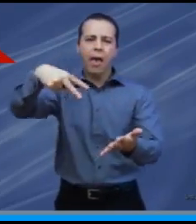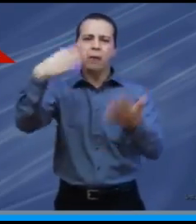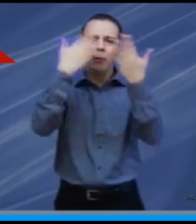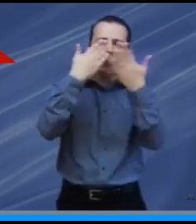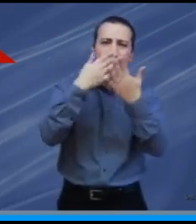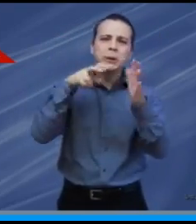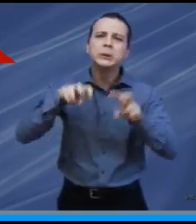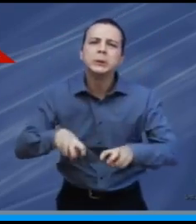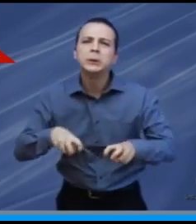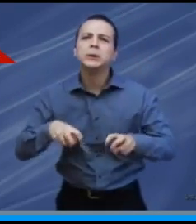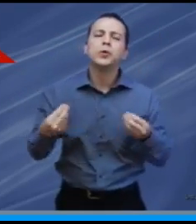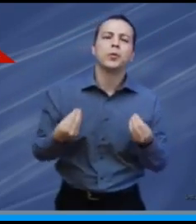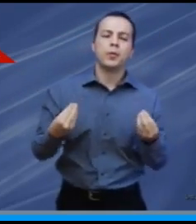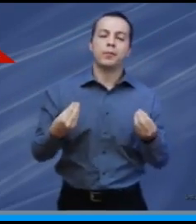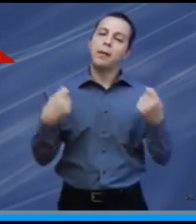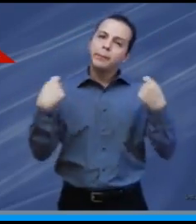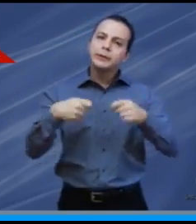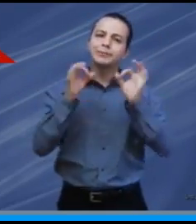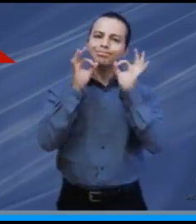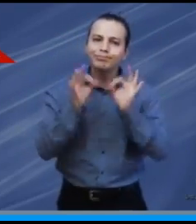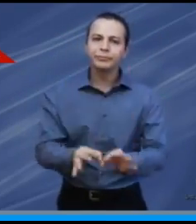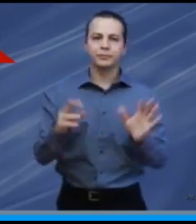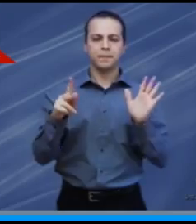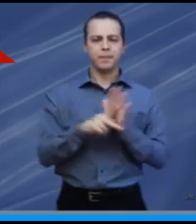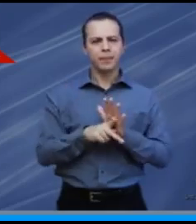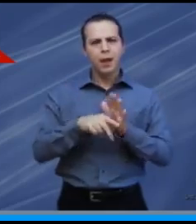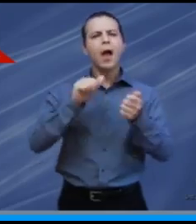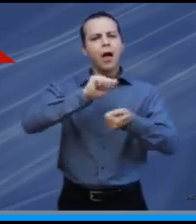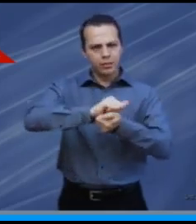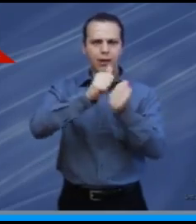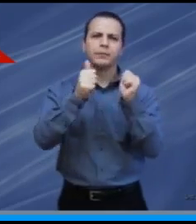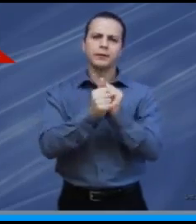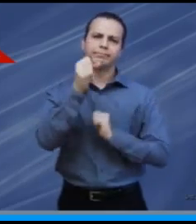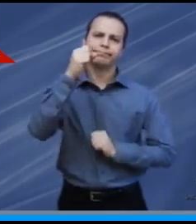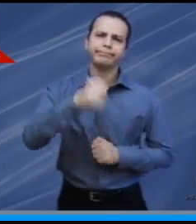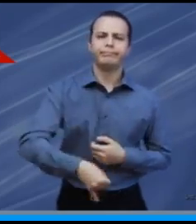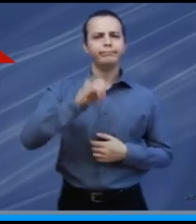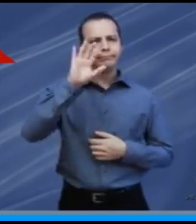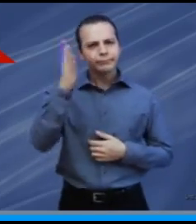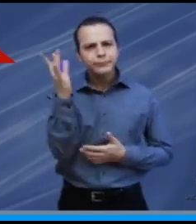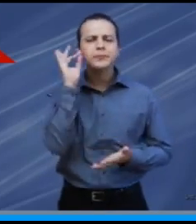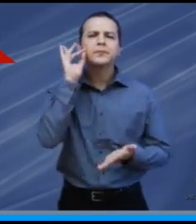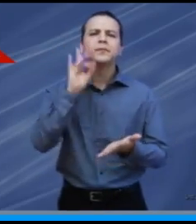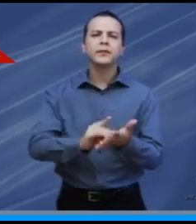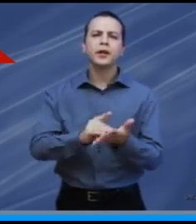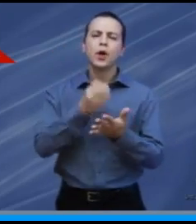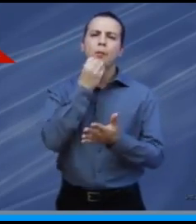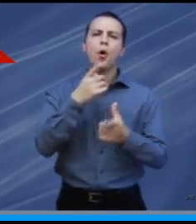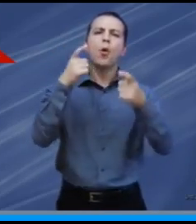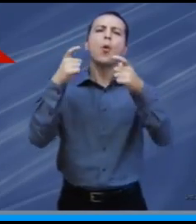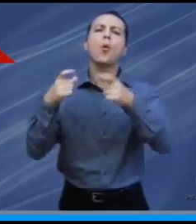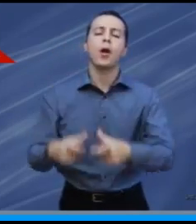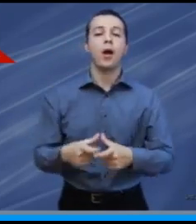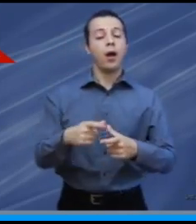que vão tapar a visão ou que você vai ver muito mal o show. Vai ter que se adaptar para essa situação, né? Vai ter que colocar bons lugares para